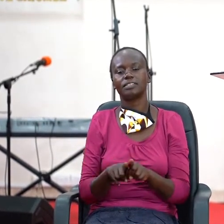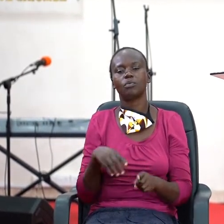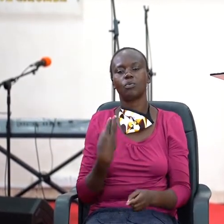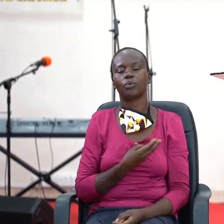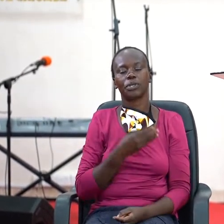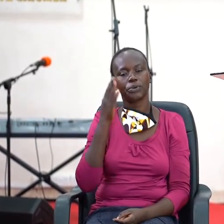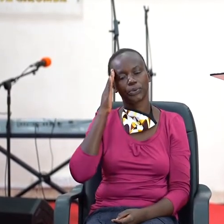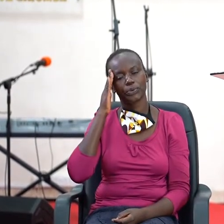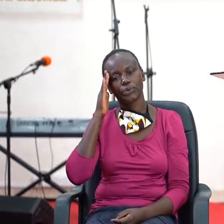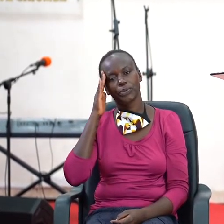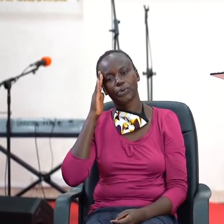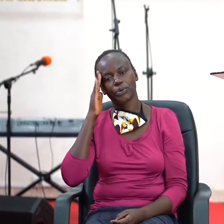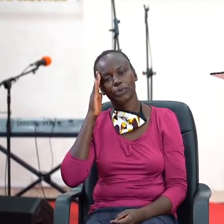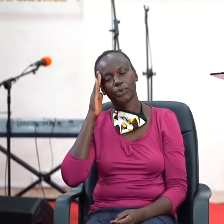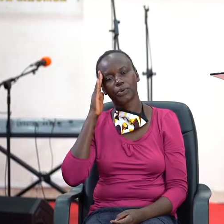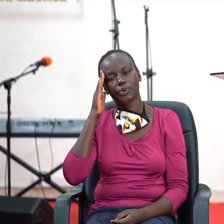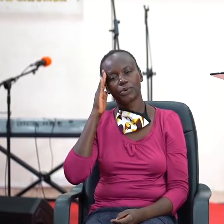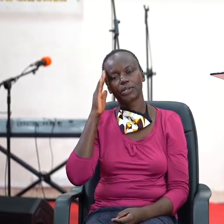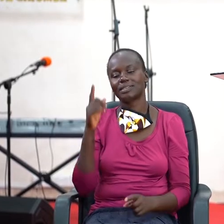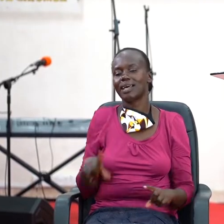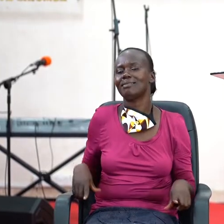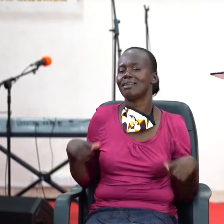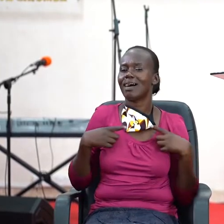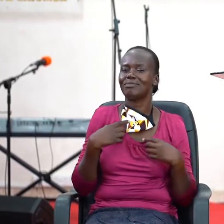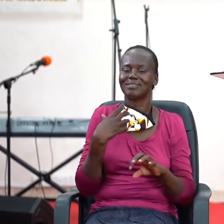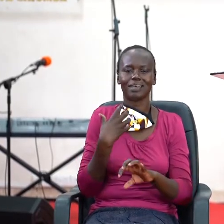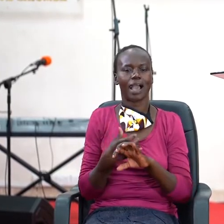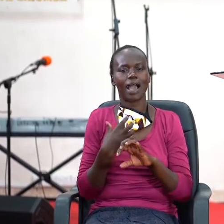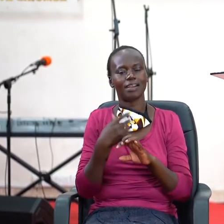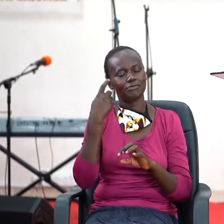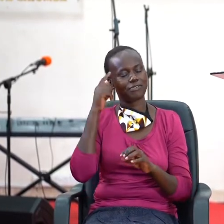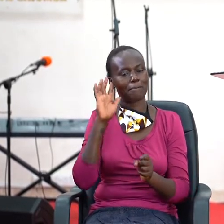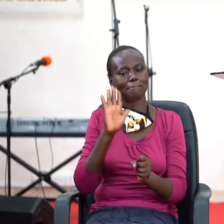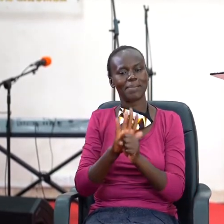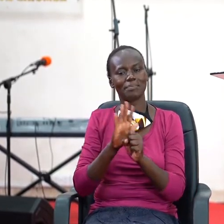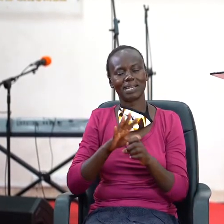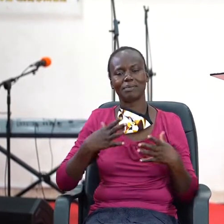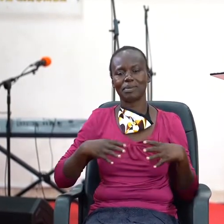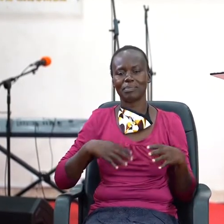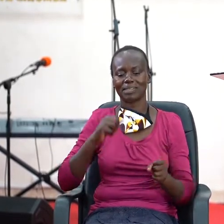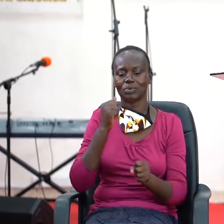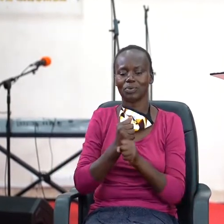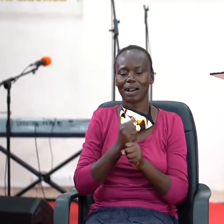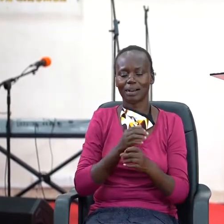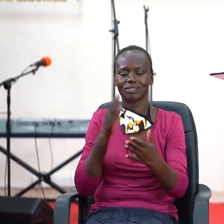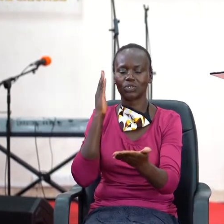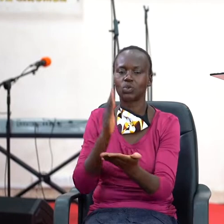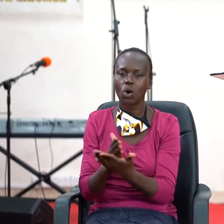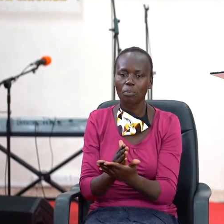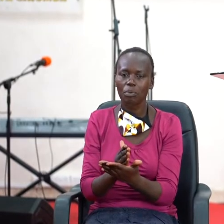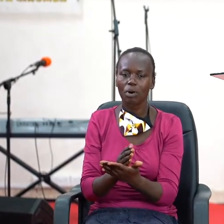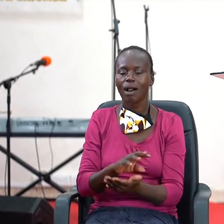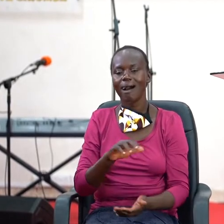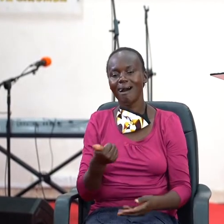tunavyojua hali imekuwa ngumu kwa wengi wamefutwa kazi wengi pia